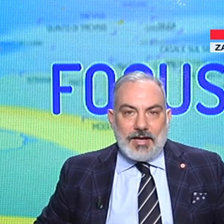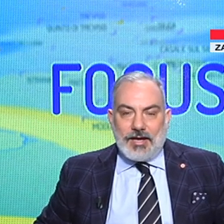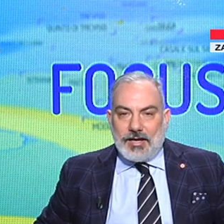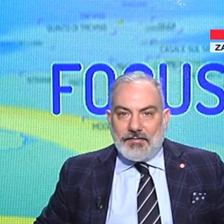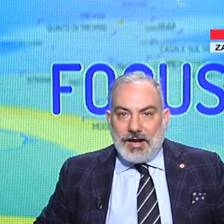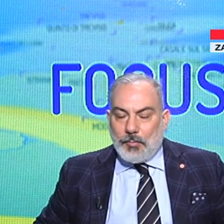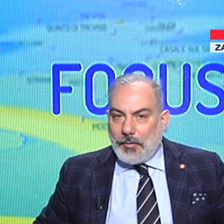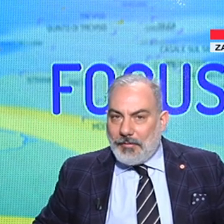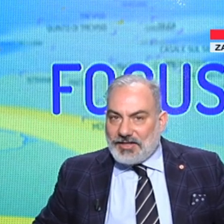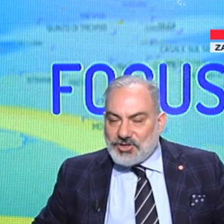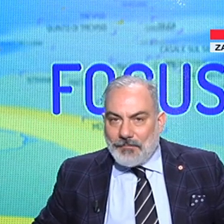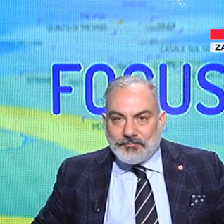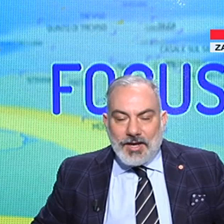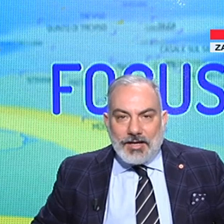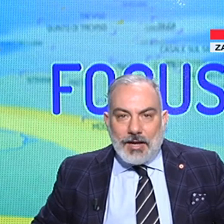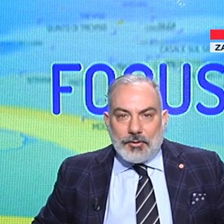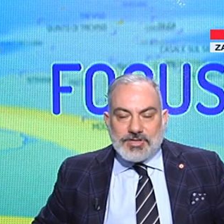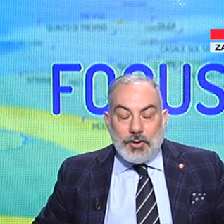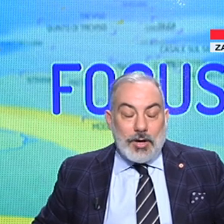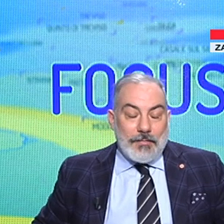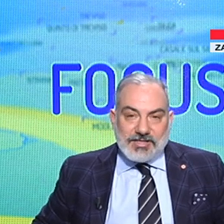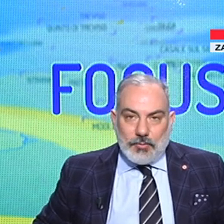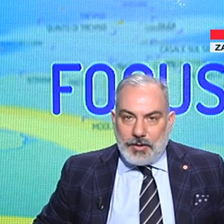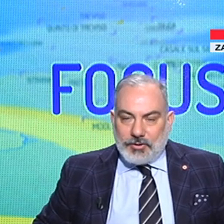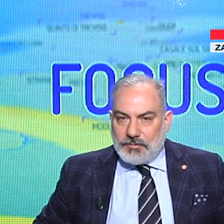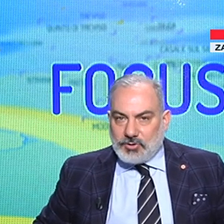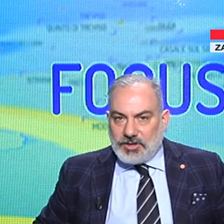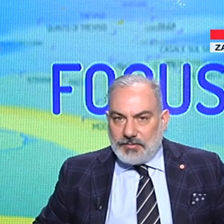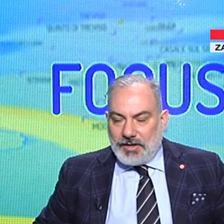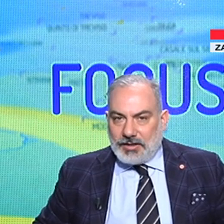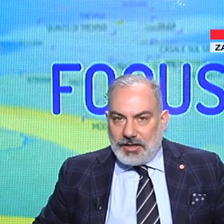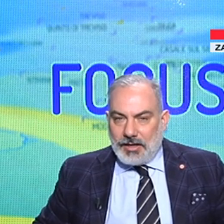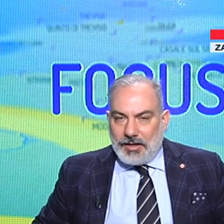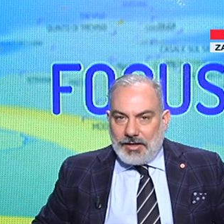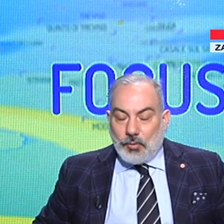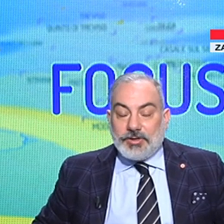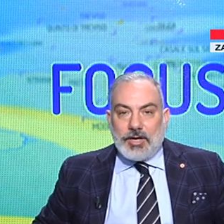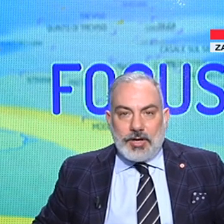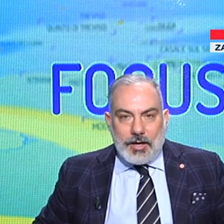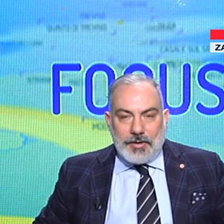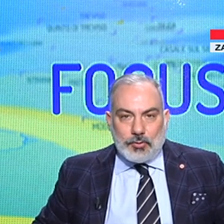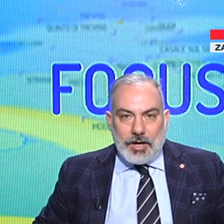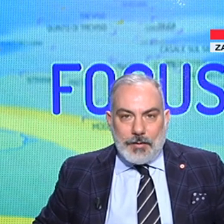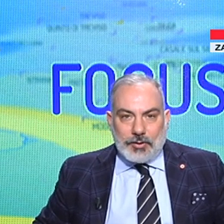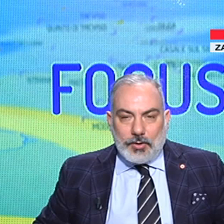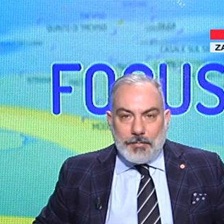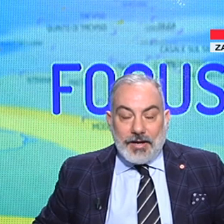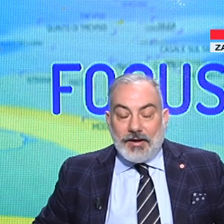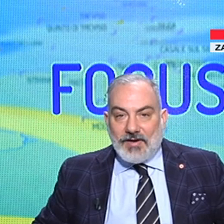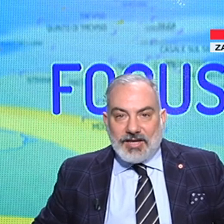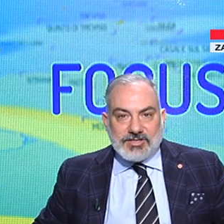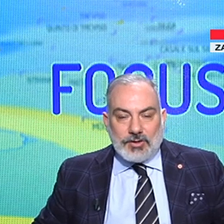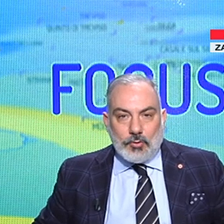importantissime che arriveranno probabilmente già nelle prossime ore, al massimo nei prossimi giorni. Si parla di ulteriori riaperture